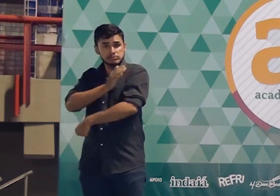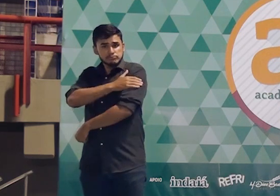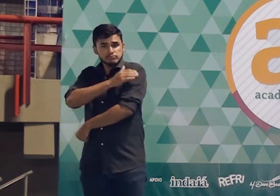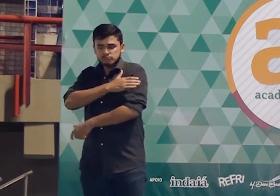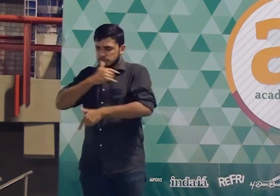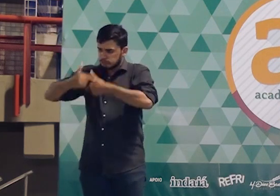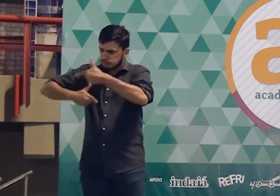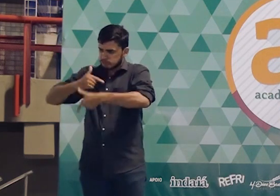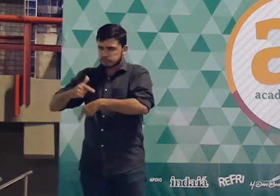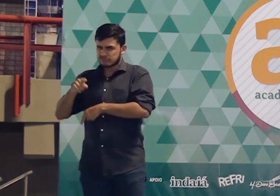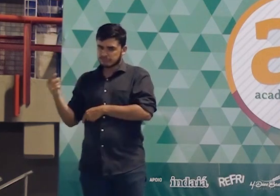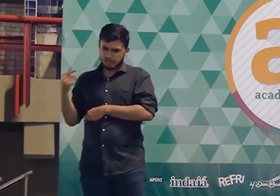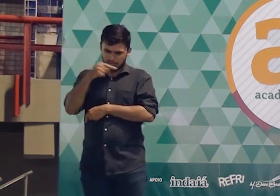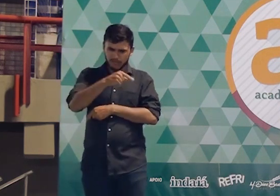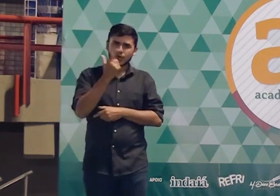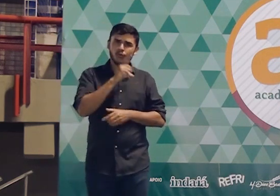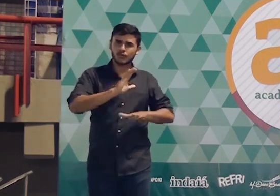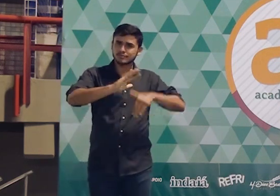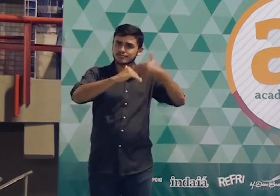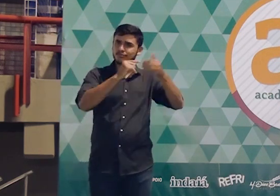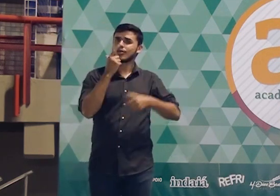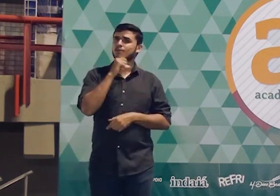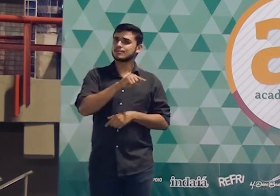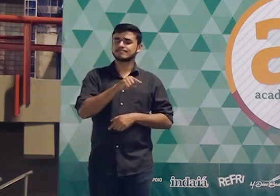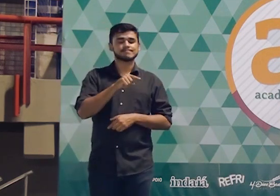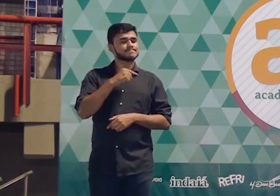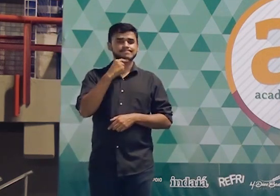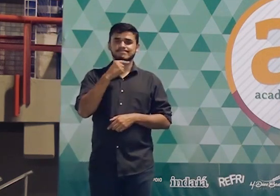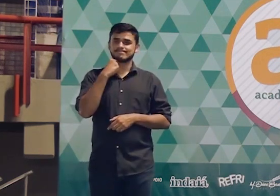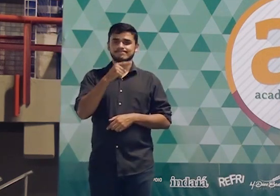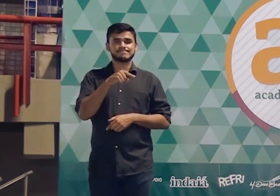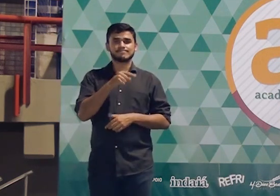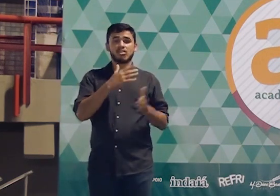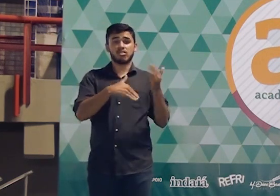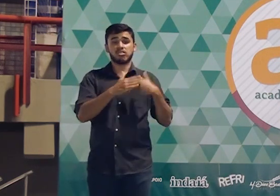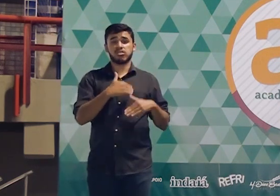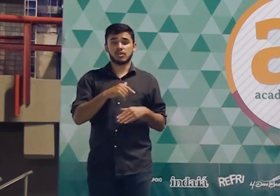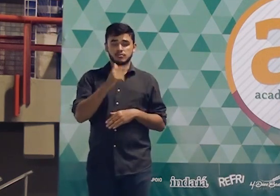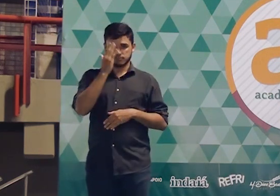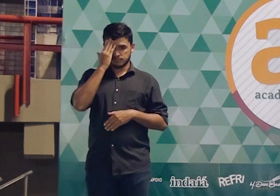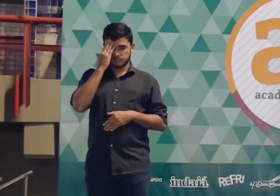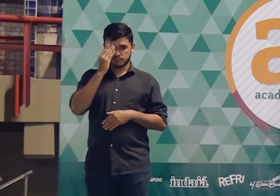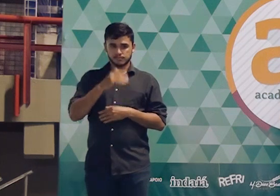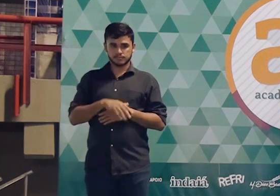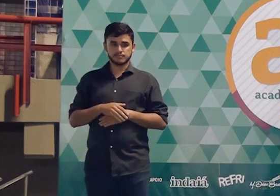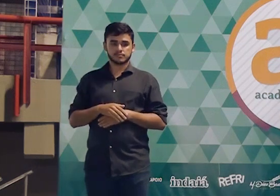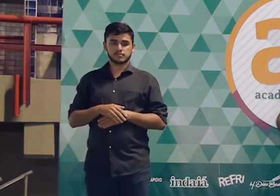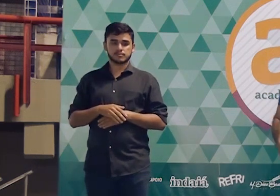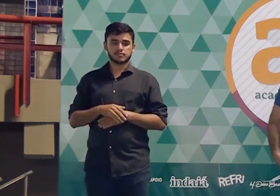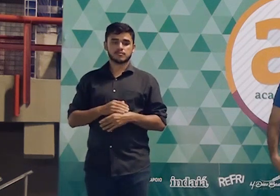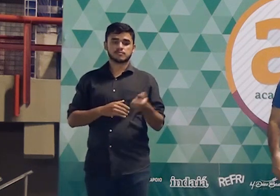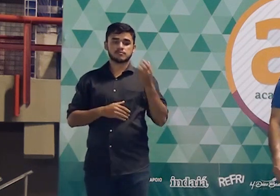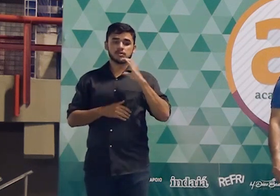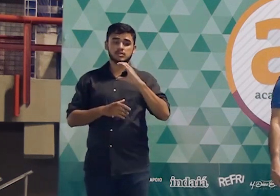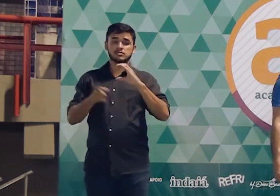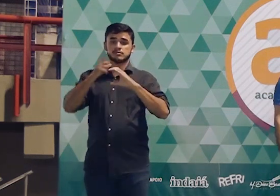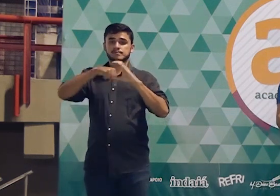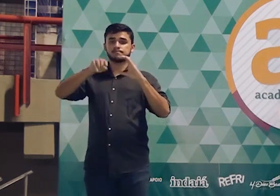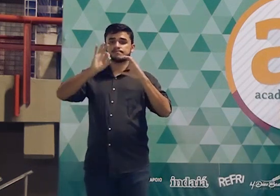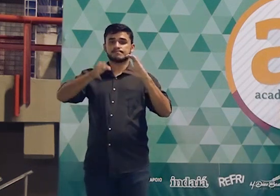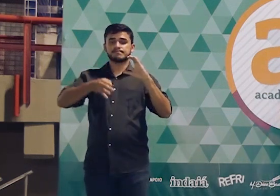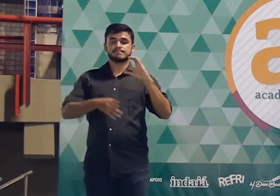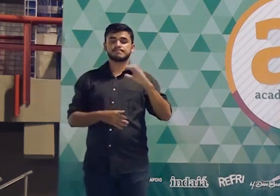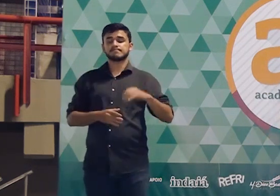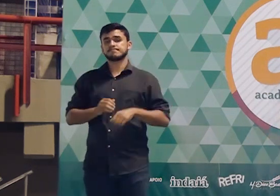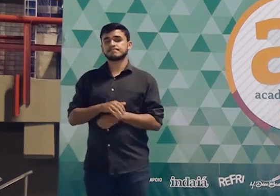o proletariado, a coisa anda? De jeito nenhum. O item correto é o item B, é C de casa,